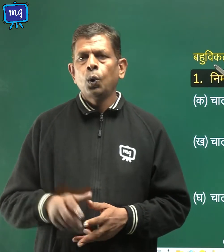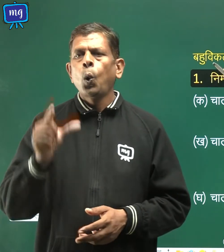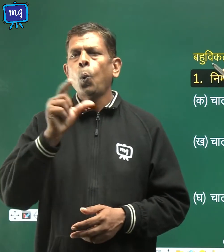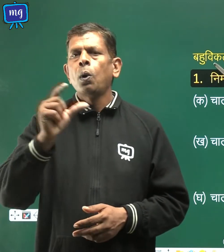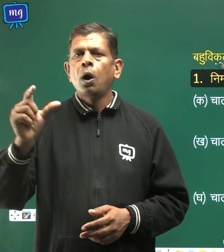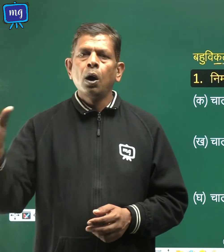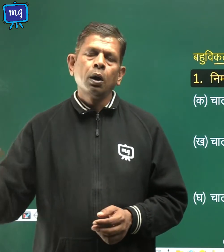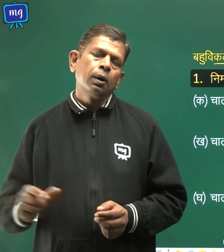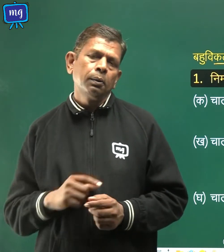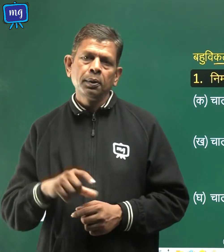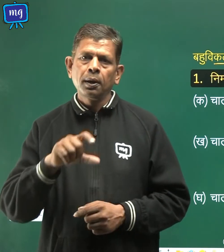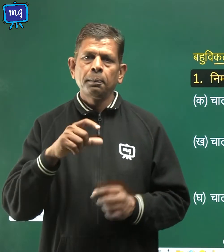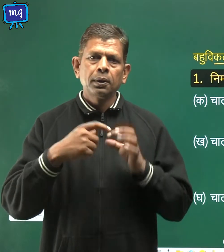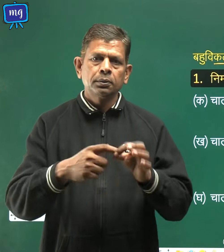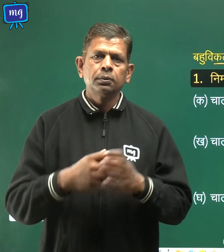बहुविकल्पीय प्रश्न।